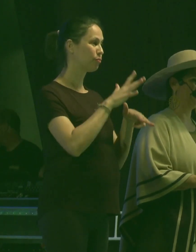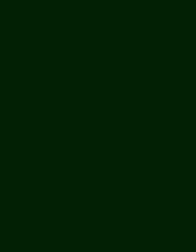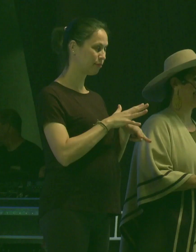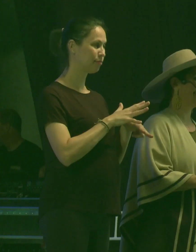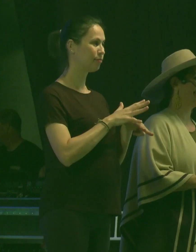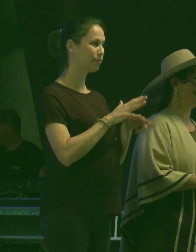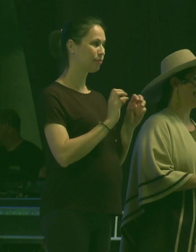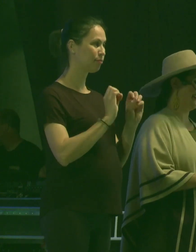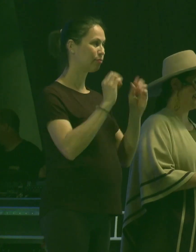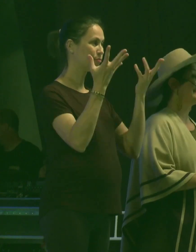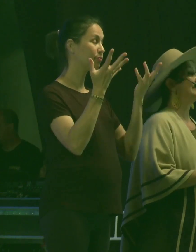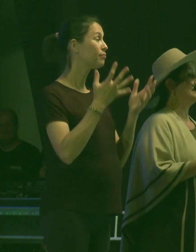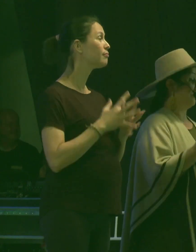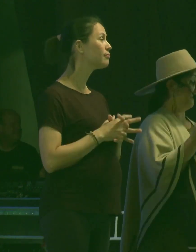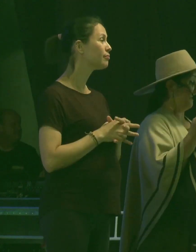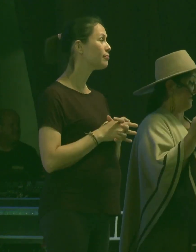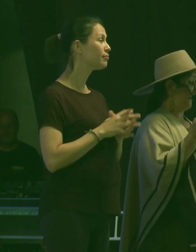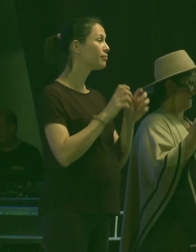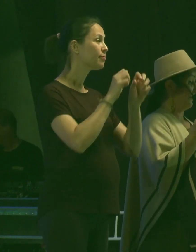de Luz é...